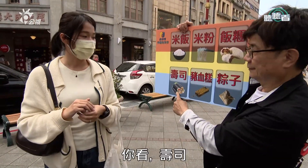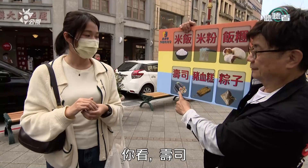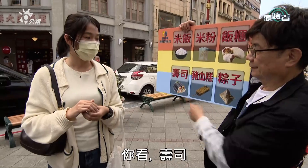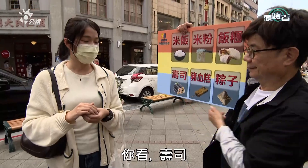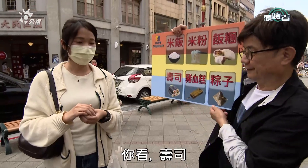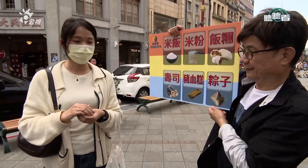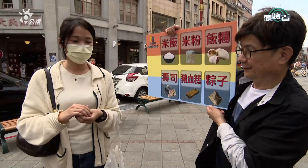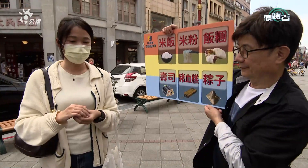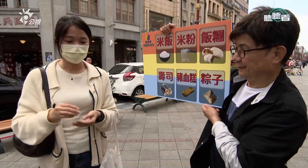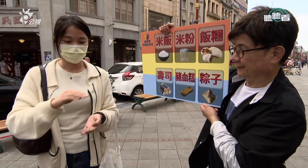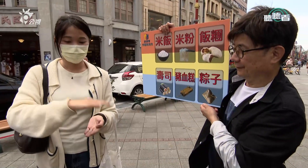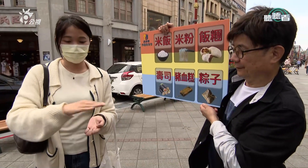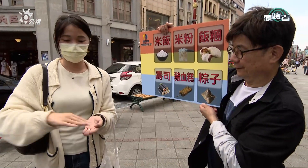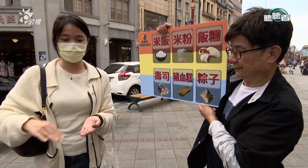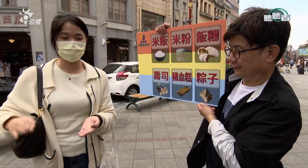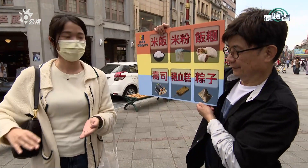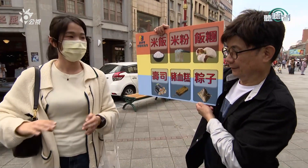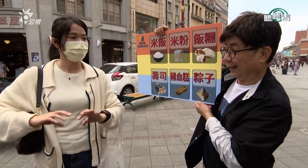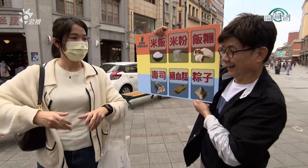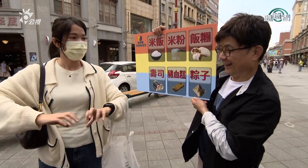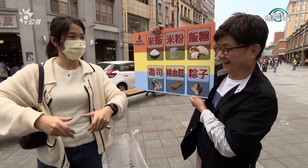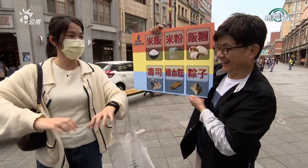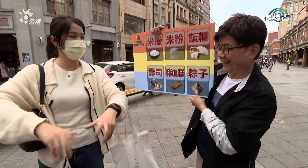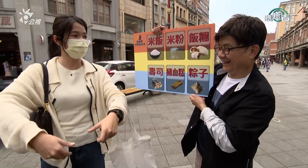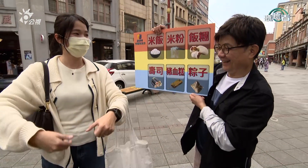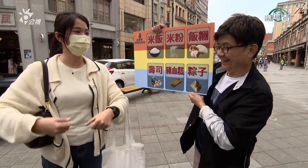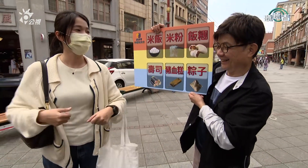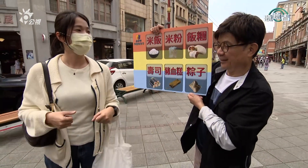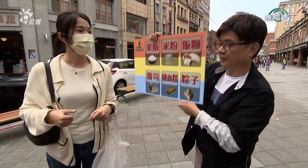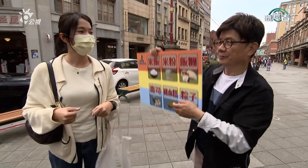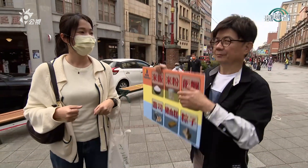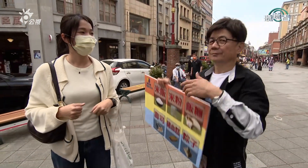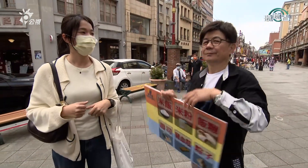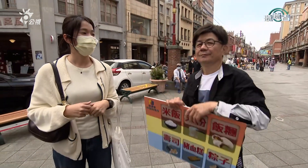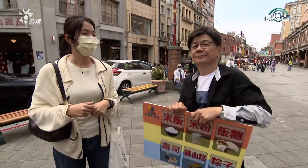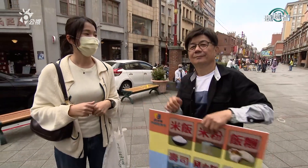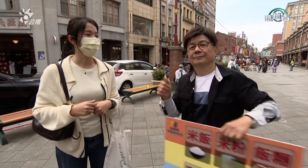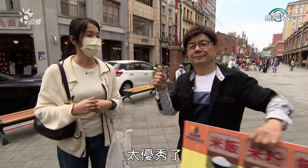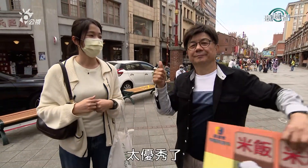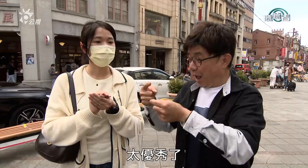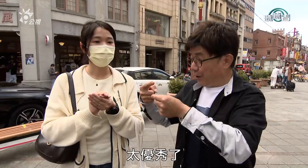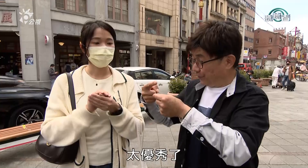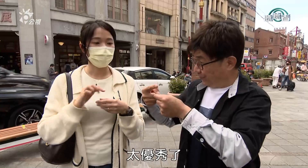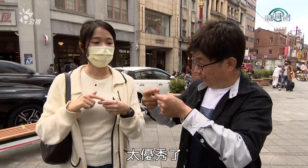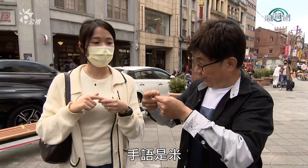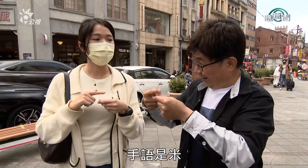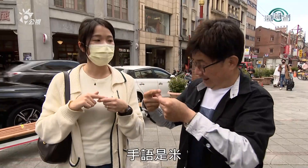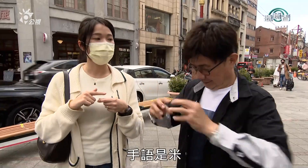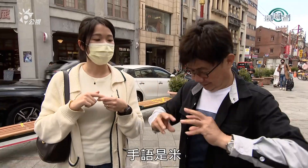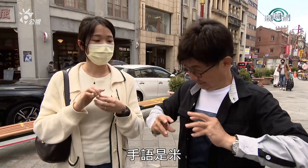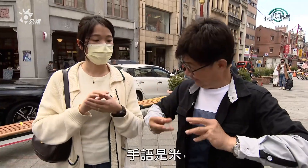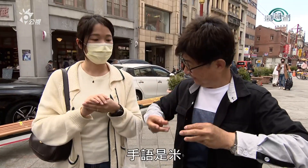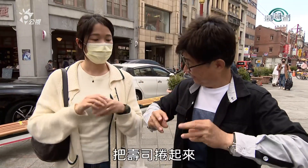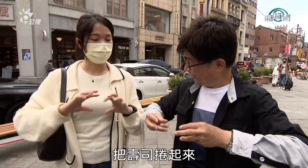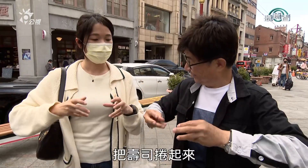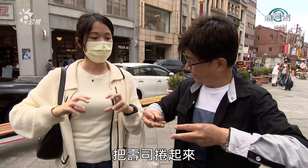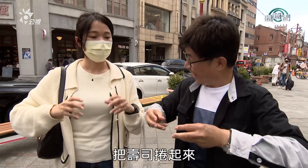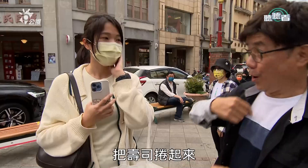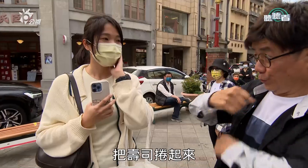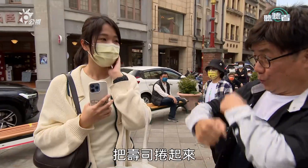司，哦， 太优秀了。手语是米，把寿司卷起